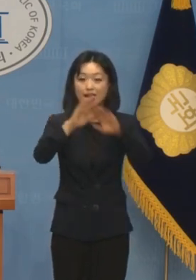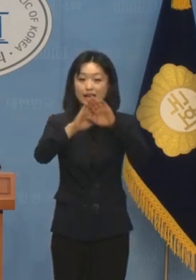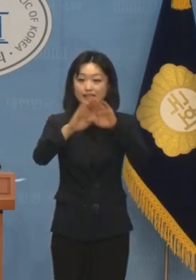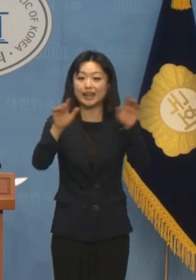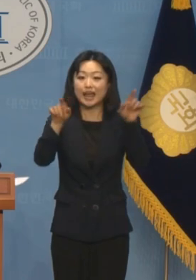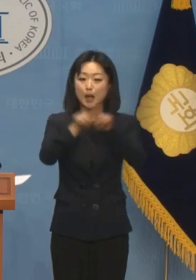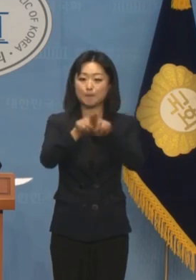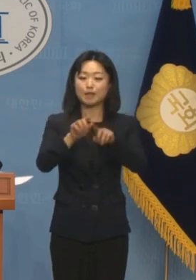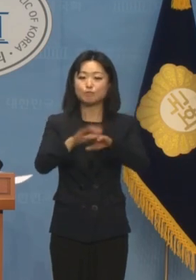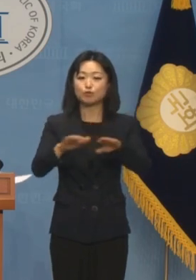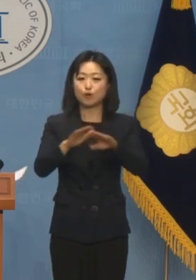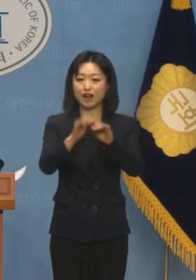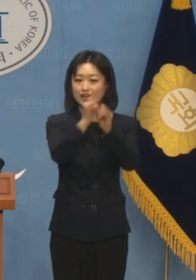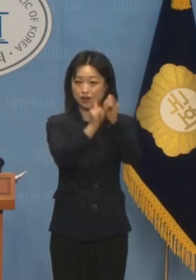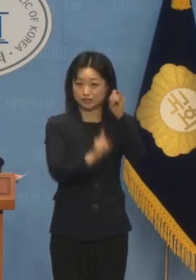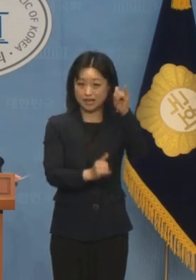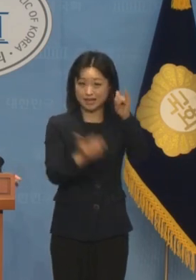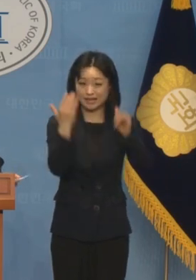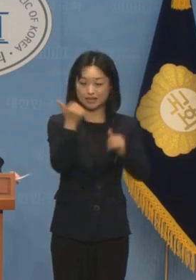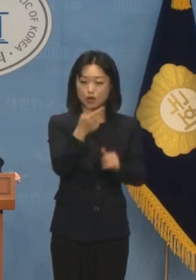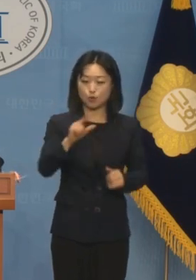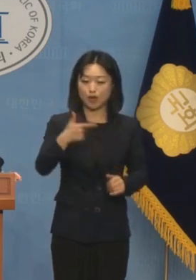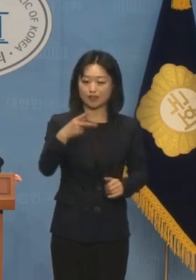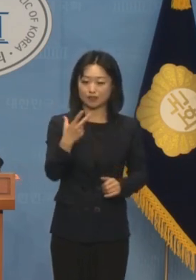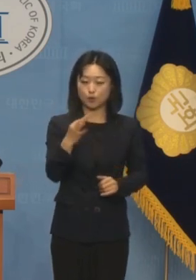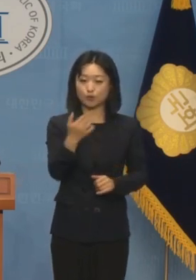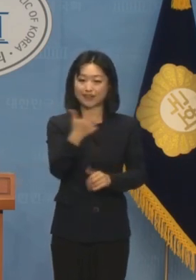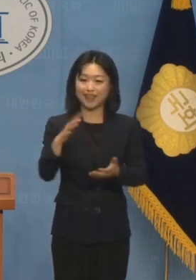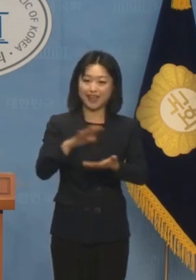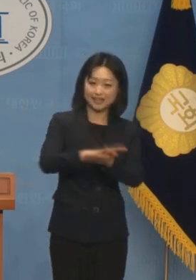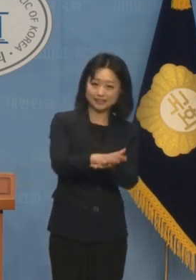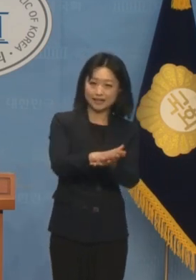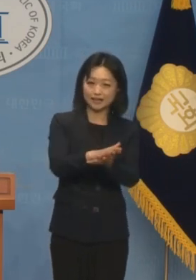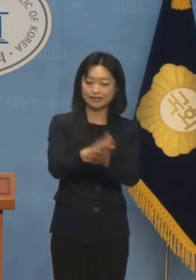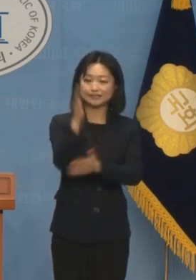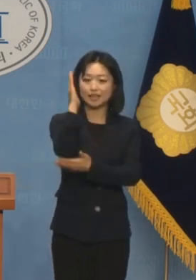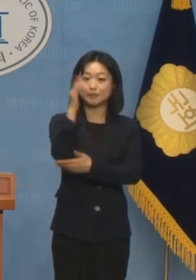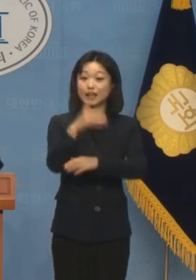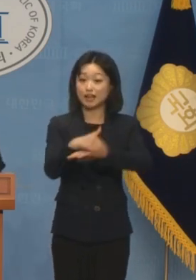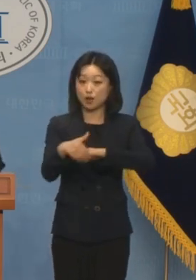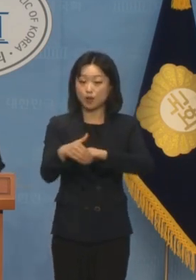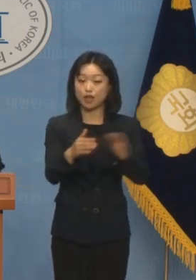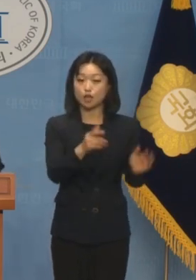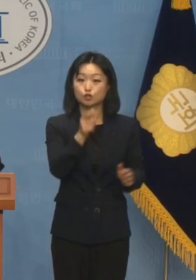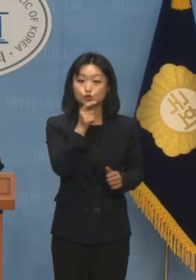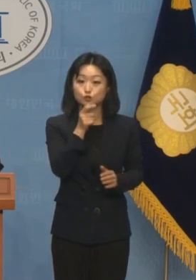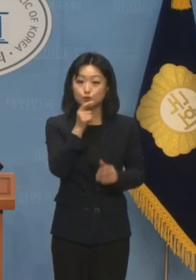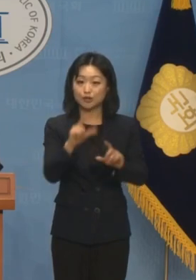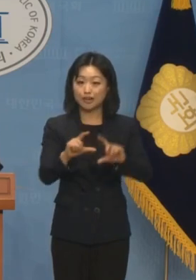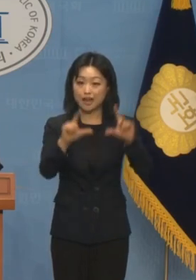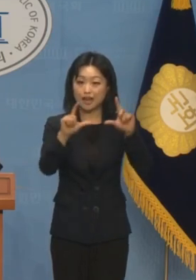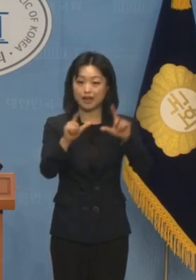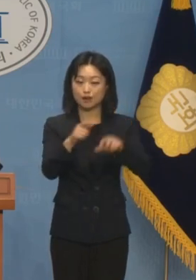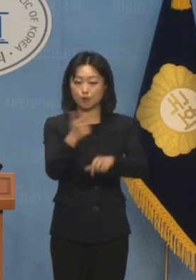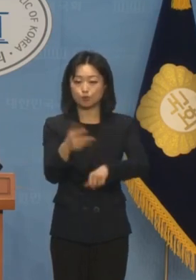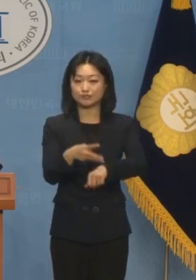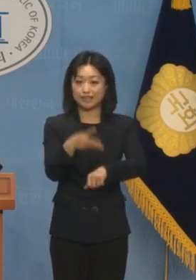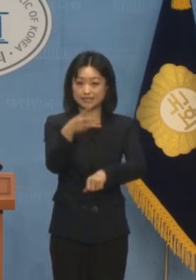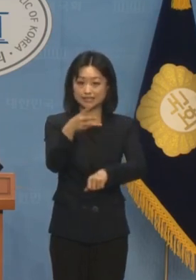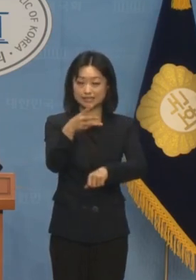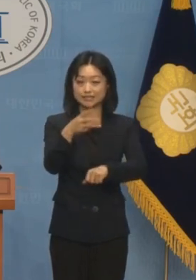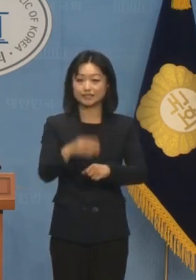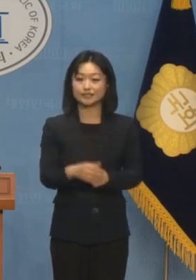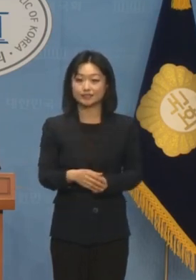역사, 관동대학살 세미나가 진행될 예정입니다. 수요일 4월 24일 오후 3시